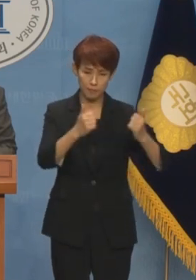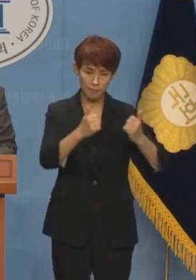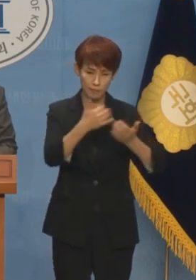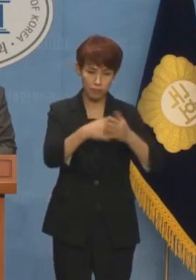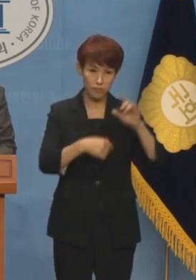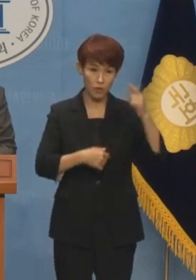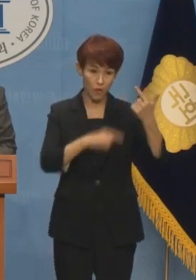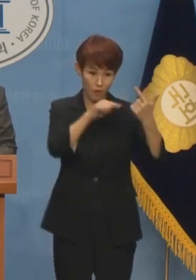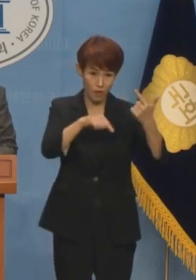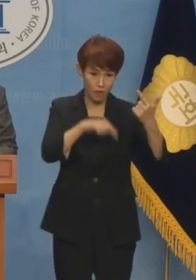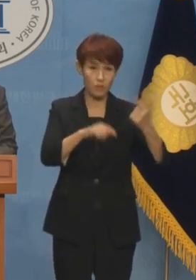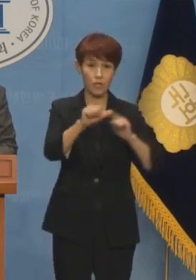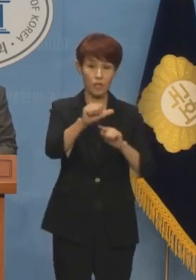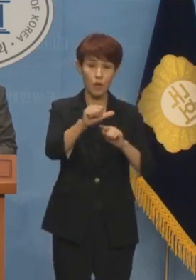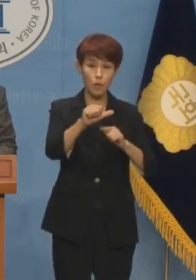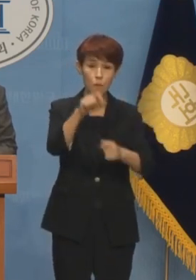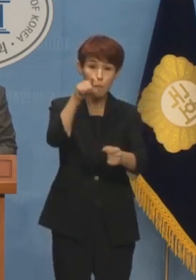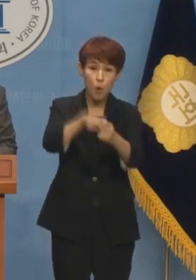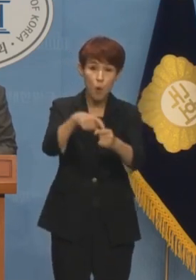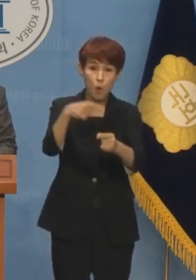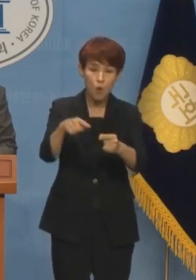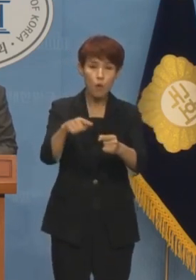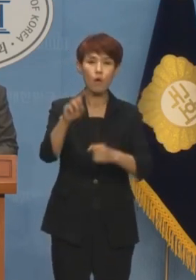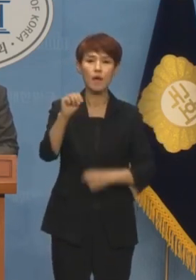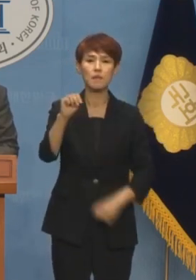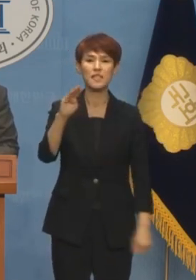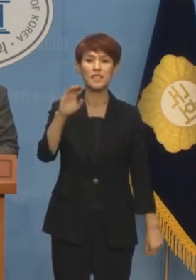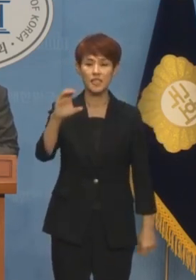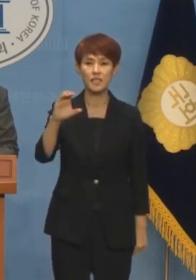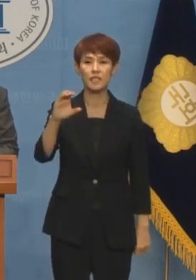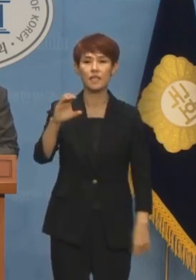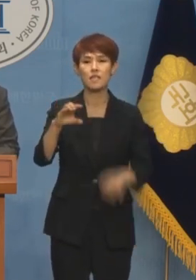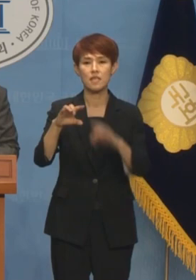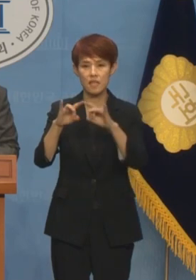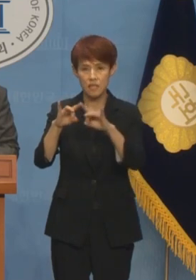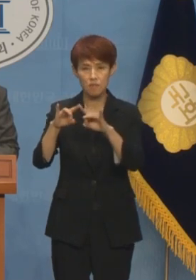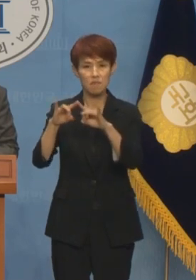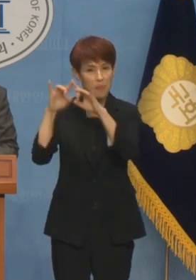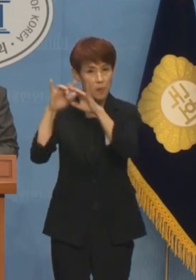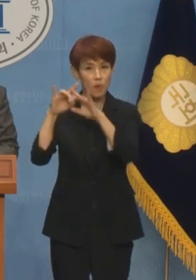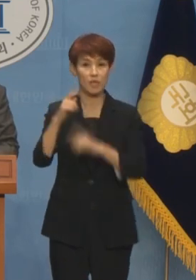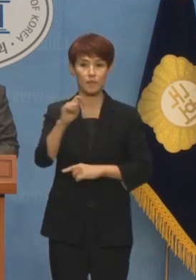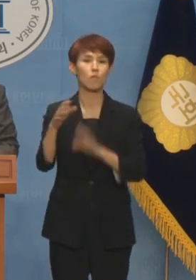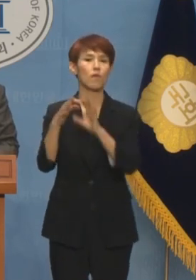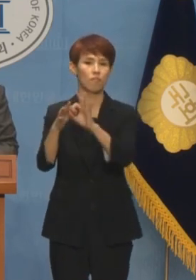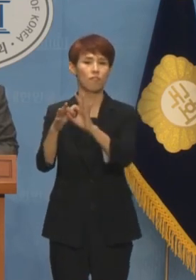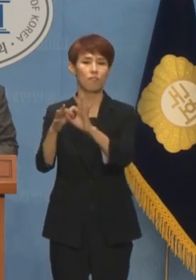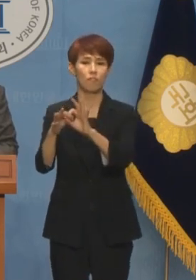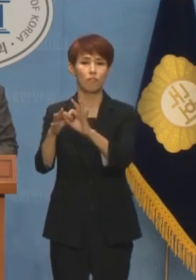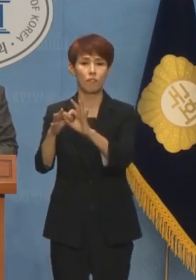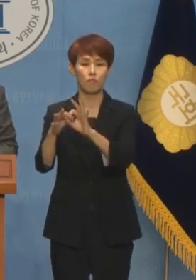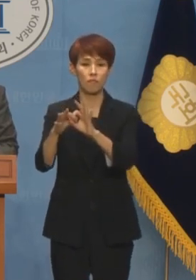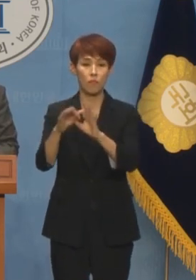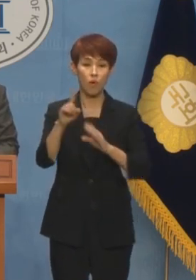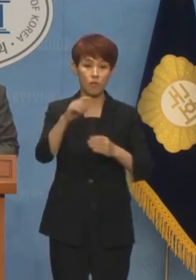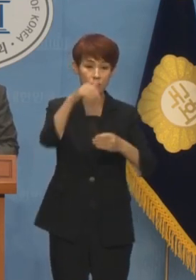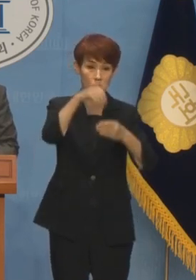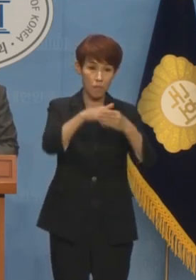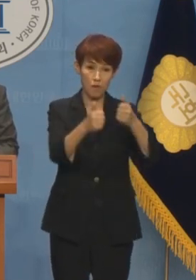중 5건이 MBC TV와 MBC 라디오에 대한 심의였고 한